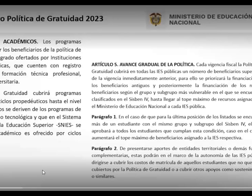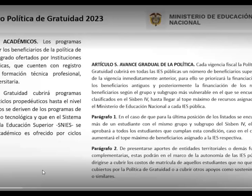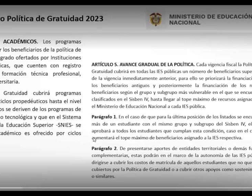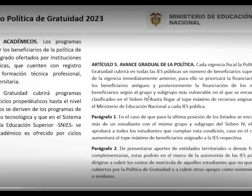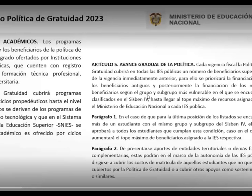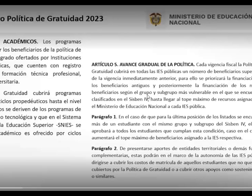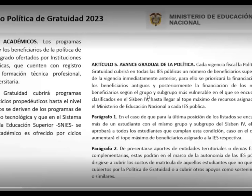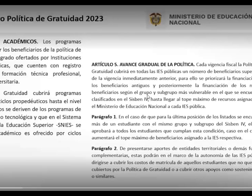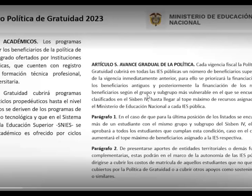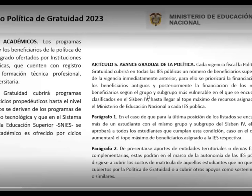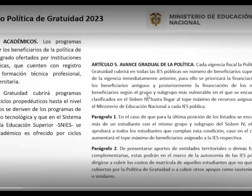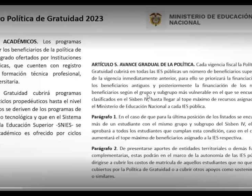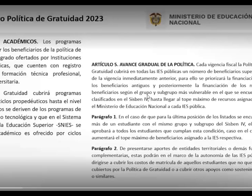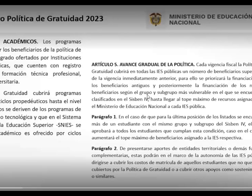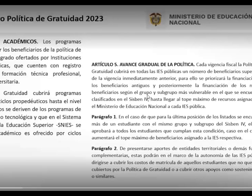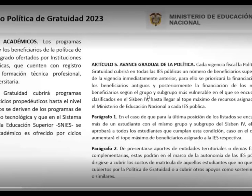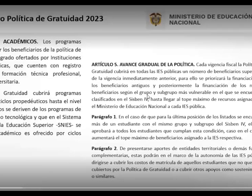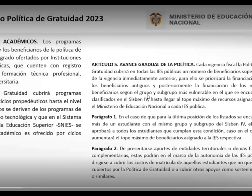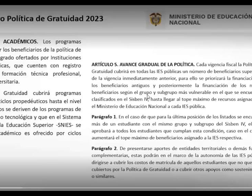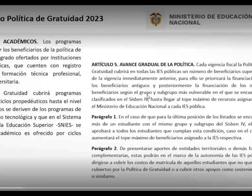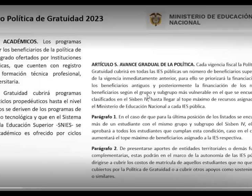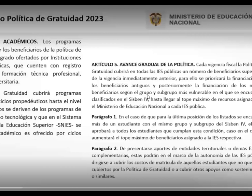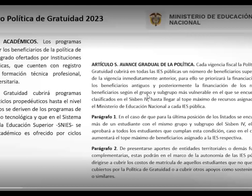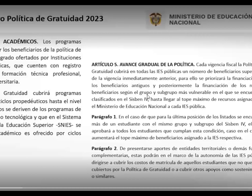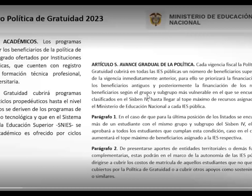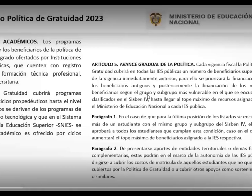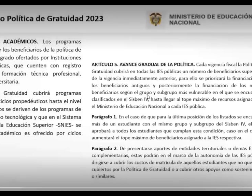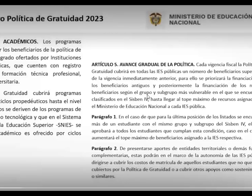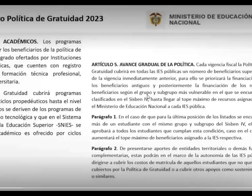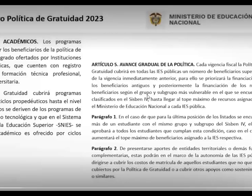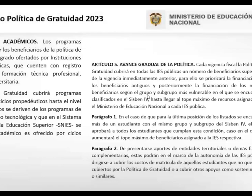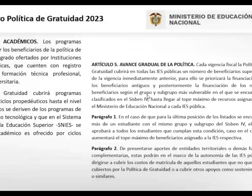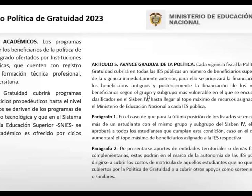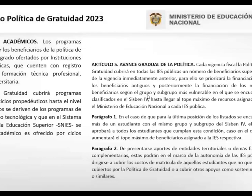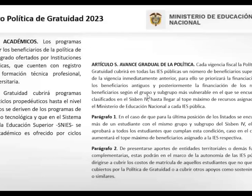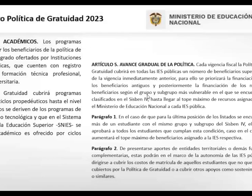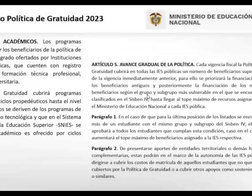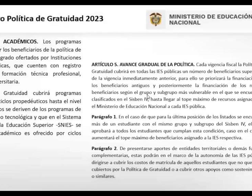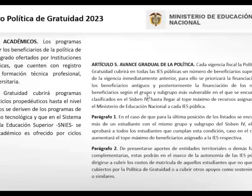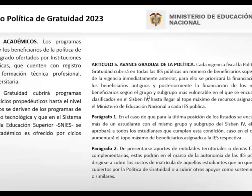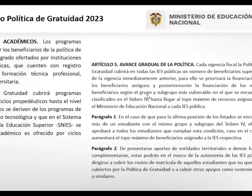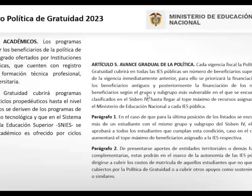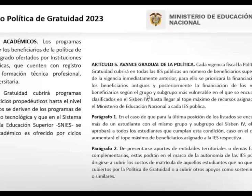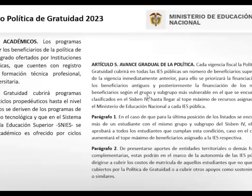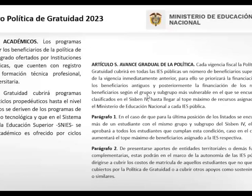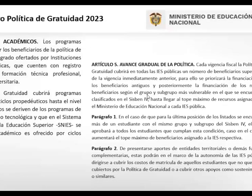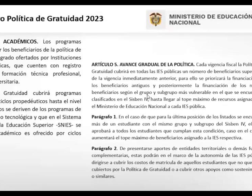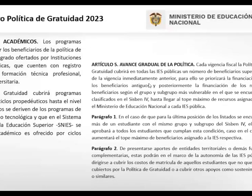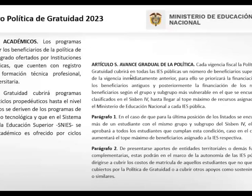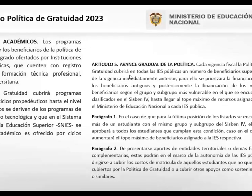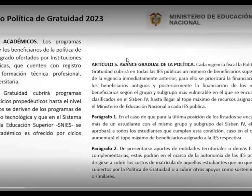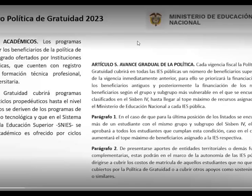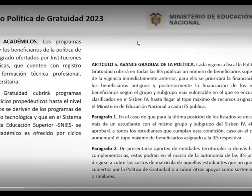en cuanto a los programas académicos es importantes entender que son los programas académicos de pregrado